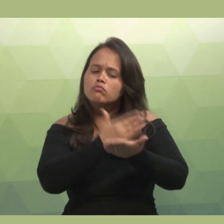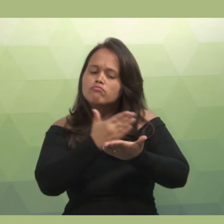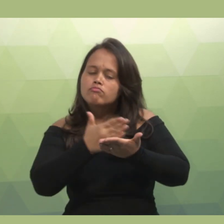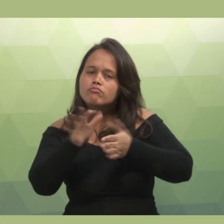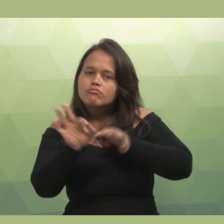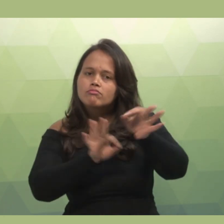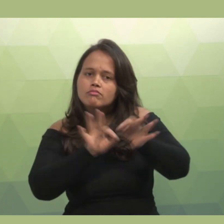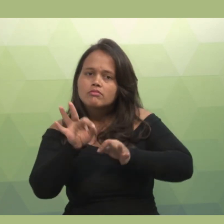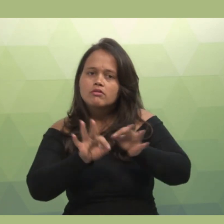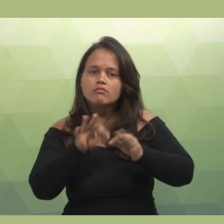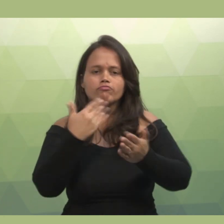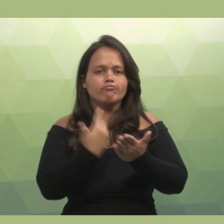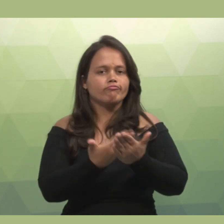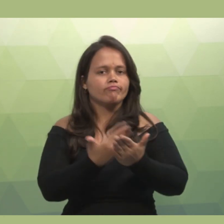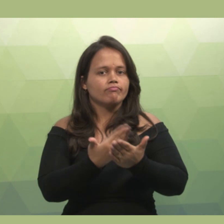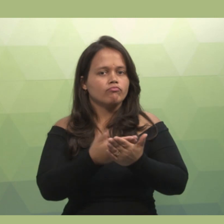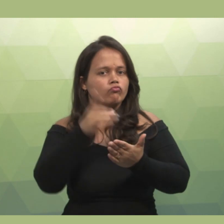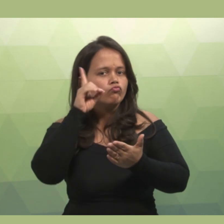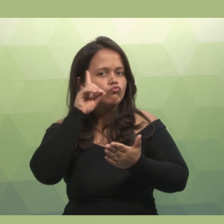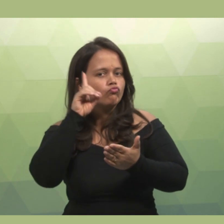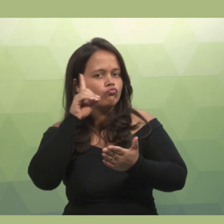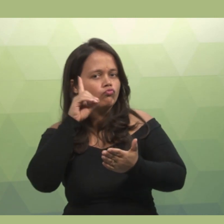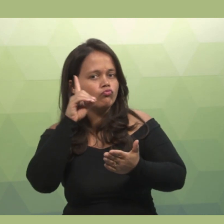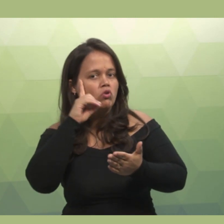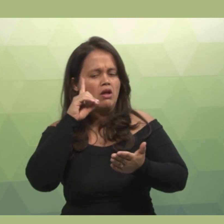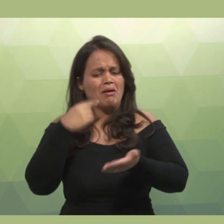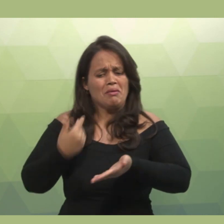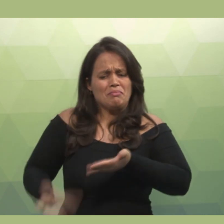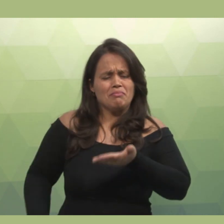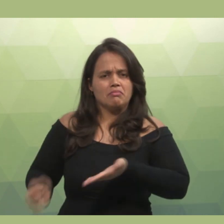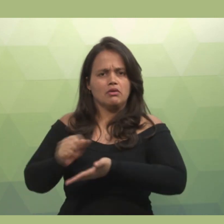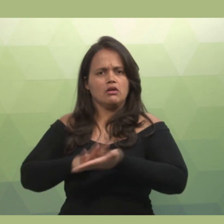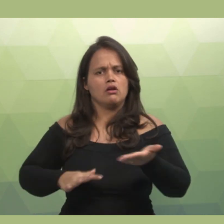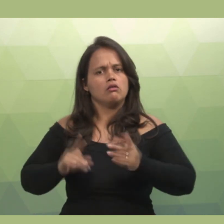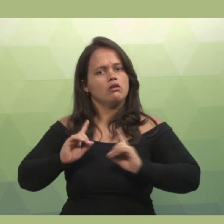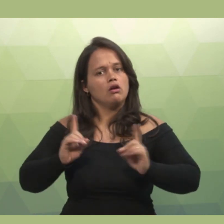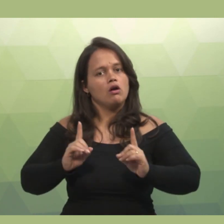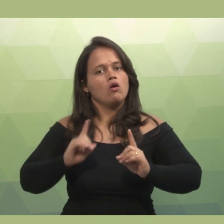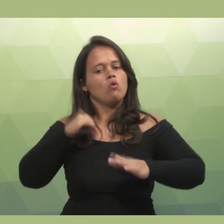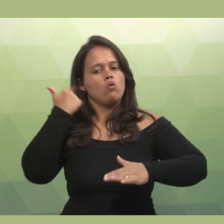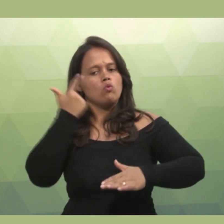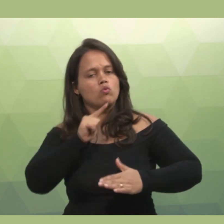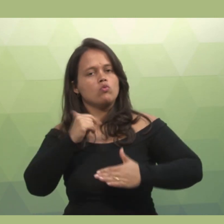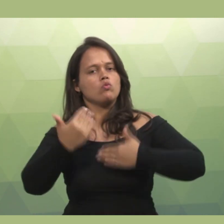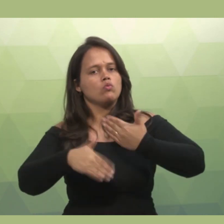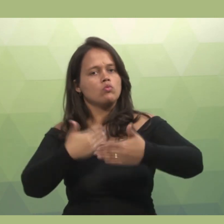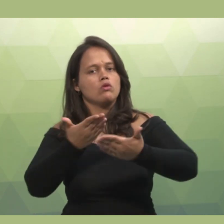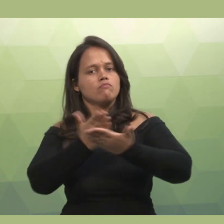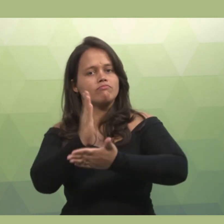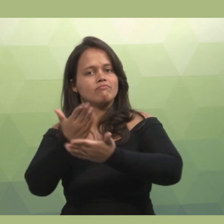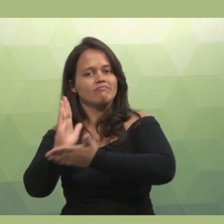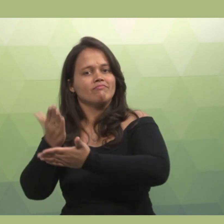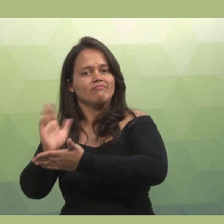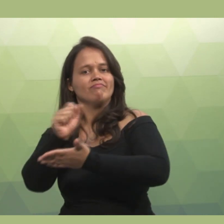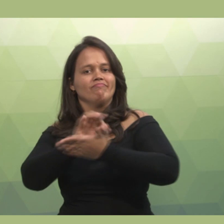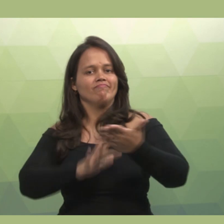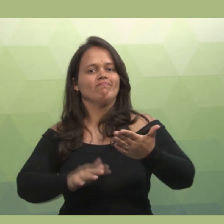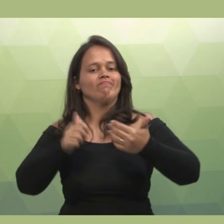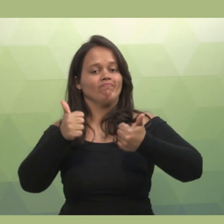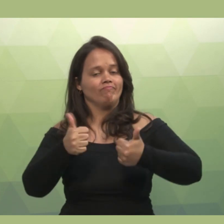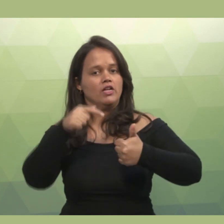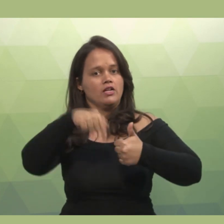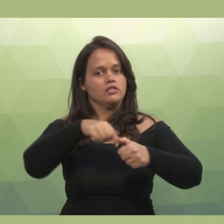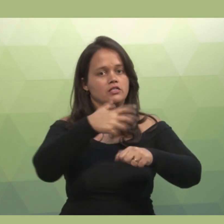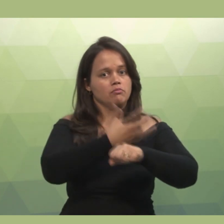uma programação diária de estudo para não perderem nenhuma atividade e terem sucesso nessa e em todas as disciplinas